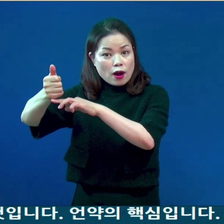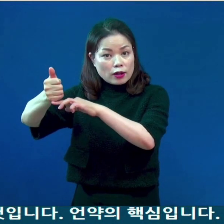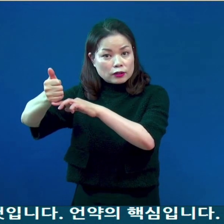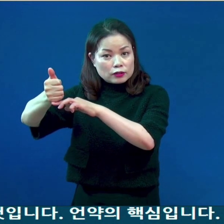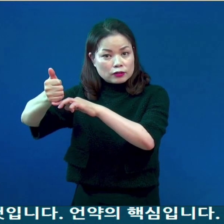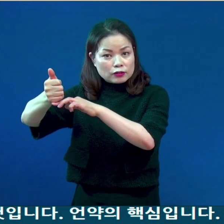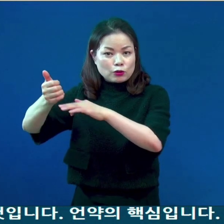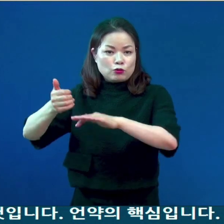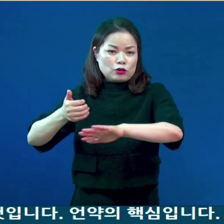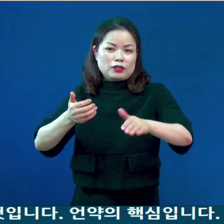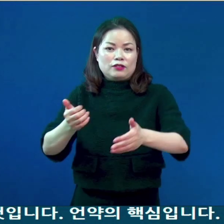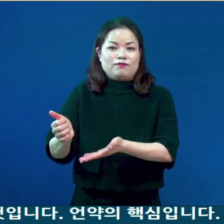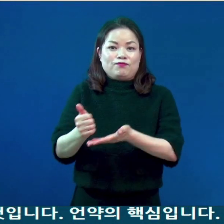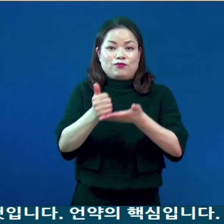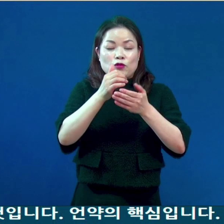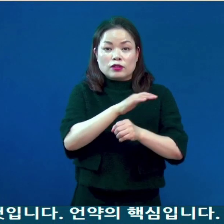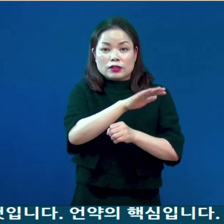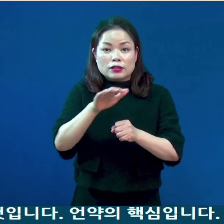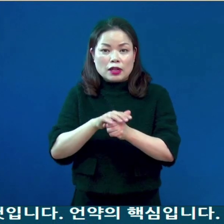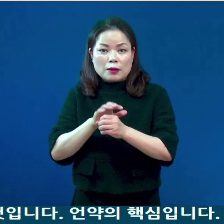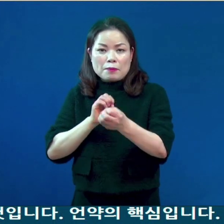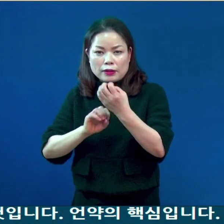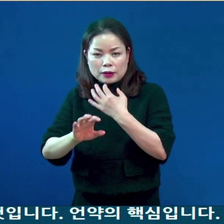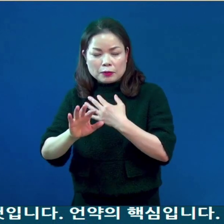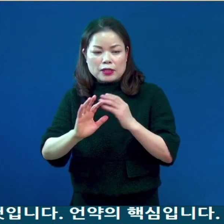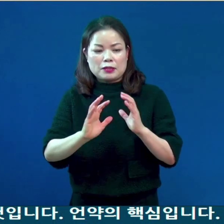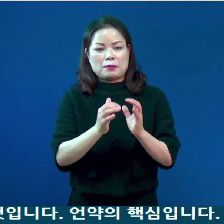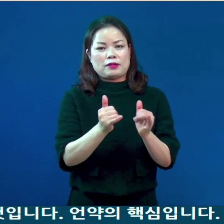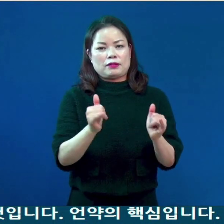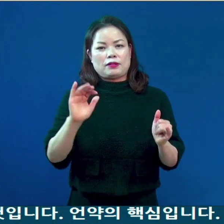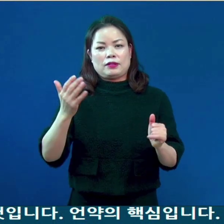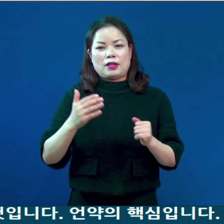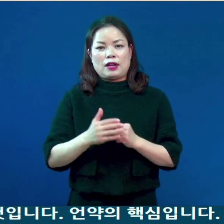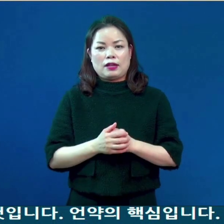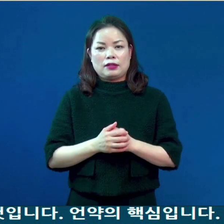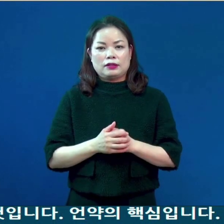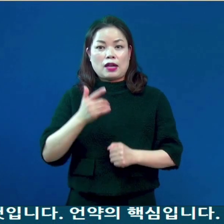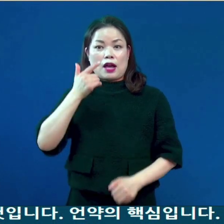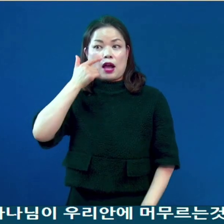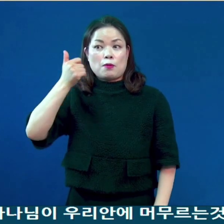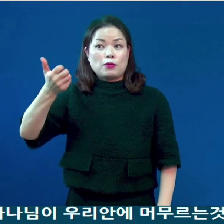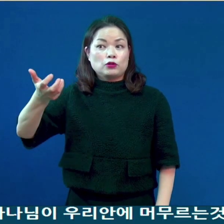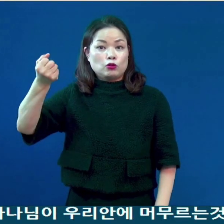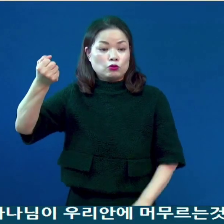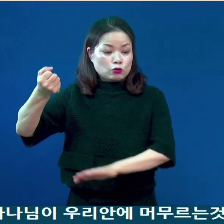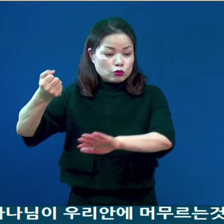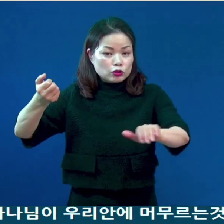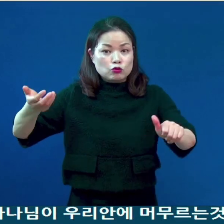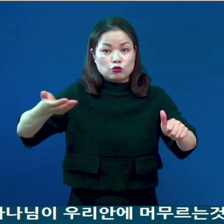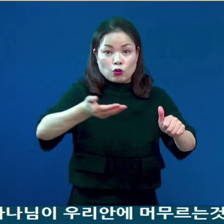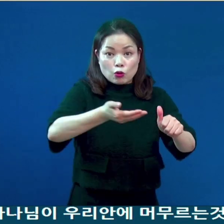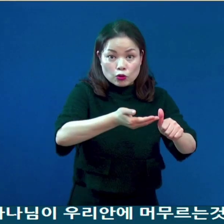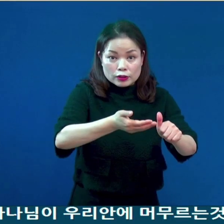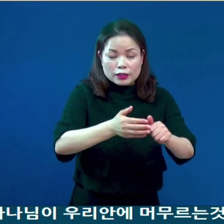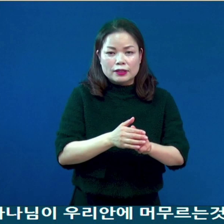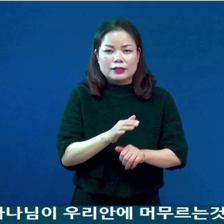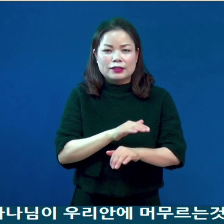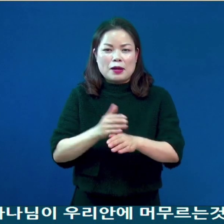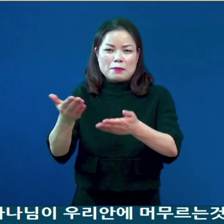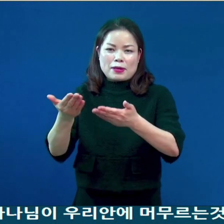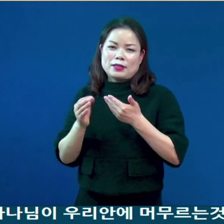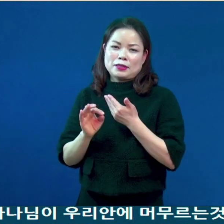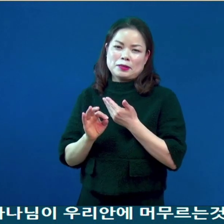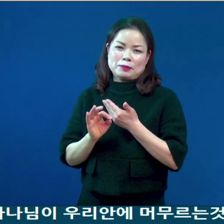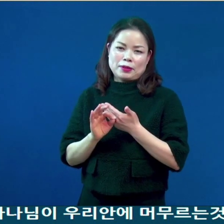해주시려는 것입니다. 거기에 우리가 잘 반응하면 그의 백성이 되는 거죠. 하나님의 아버지로서 우리에게 해주시려는 것이 있습니다. 이것을 잘